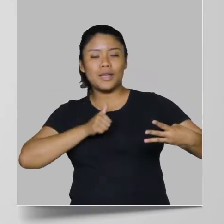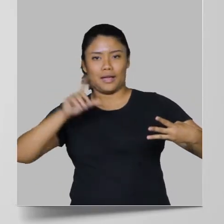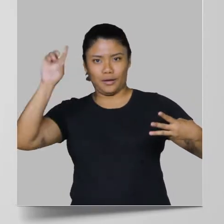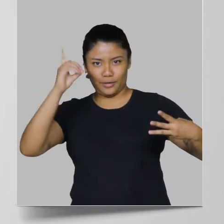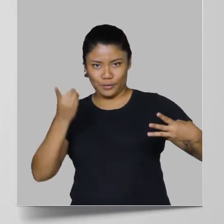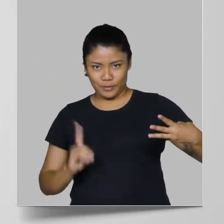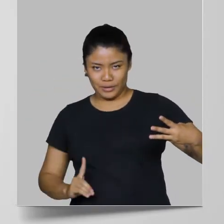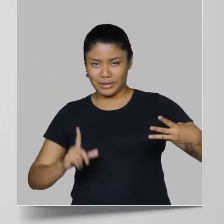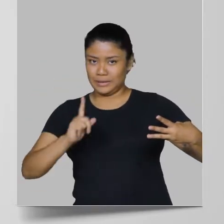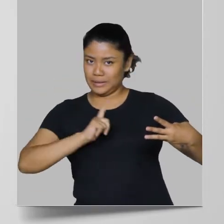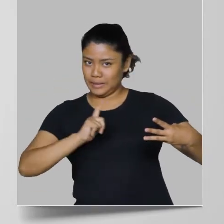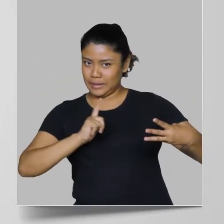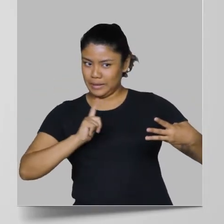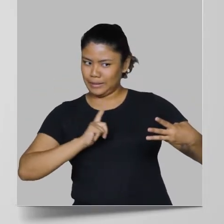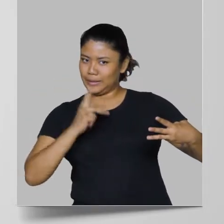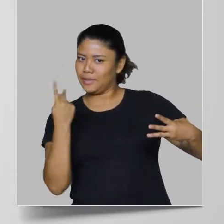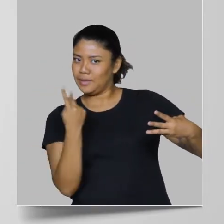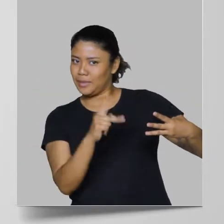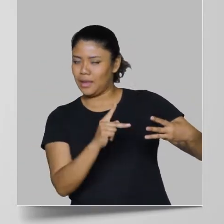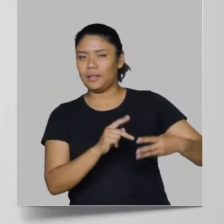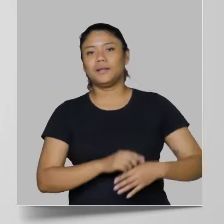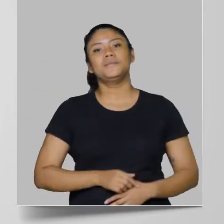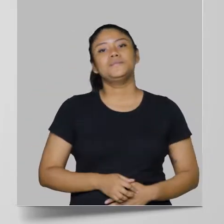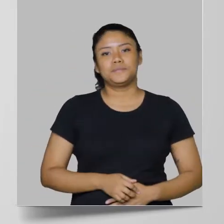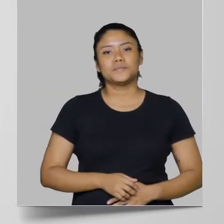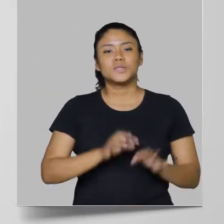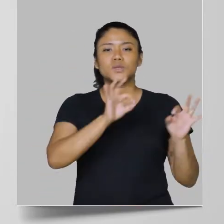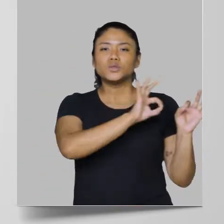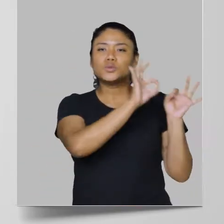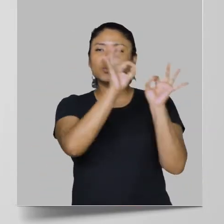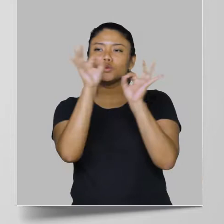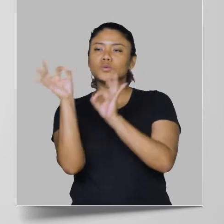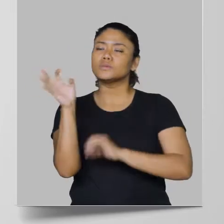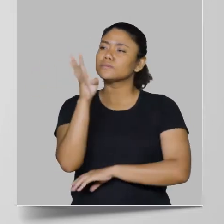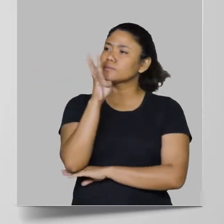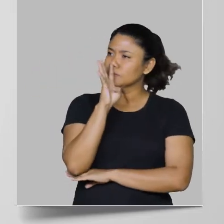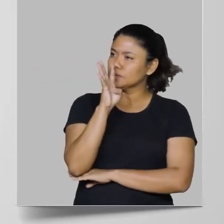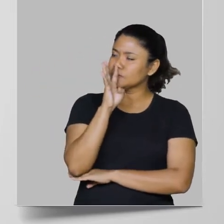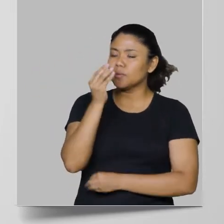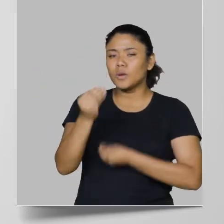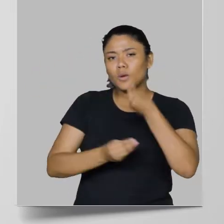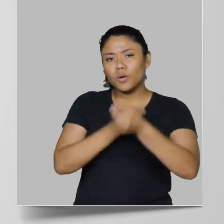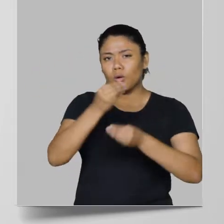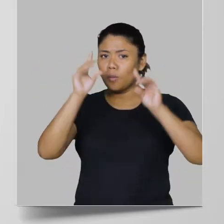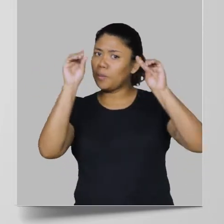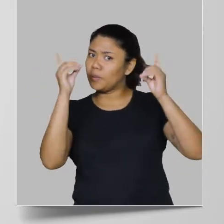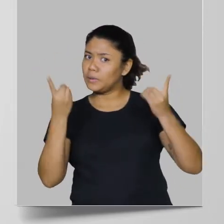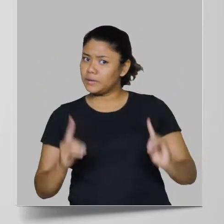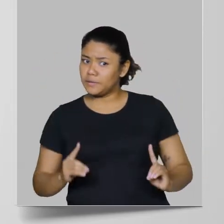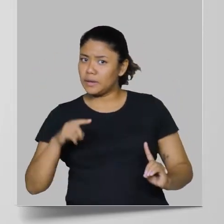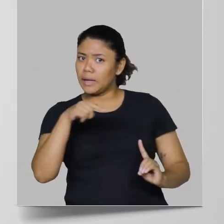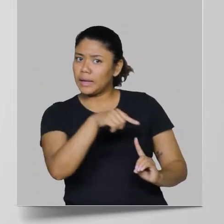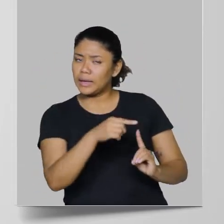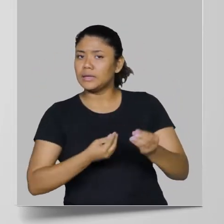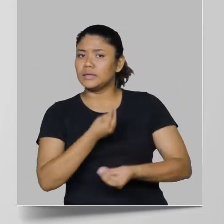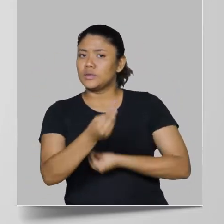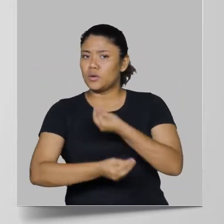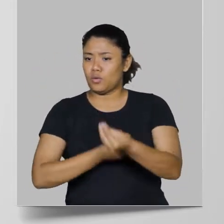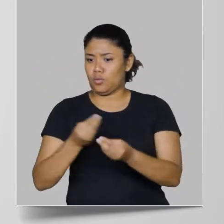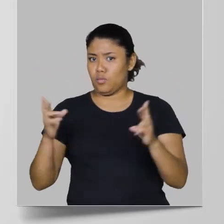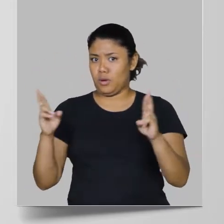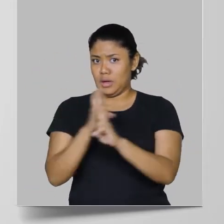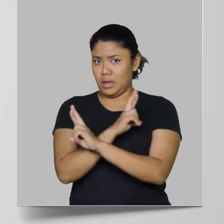deficiência. Atentem-se nesse material à compreensão da deficiência enquanto relacional com os